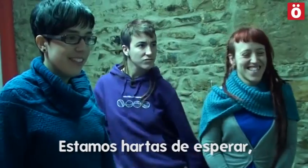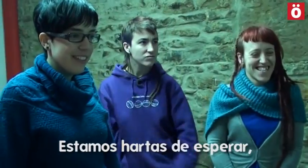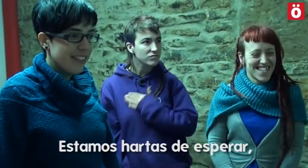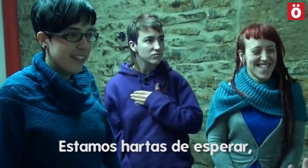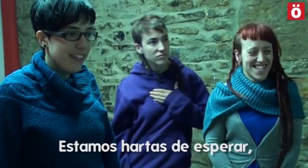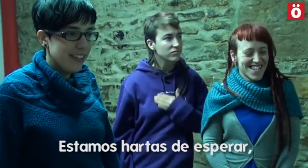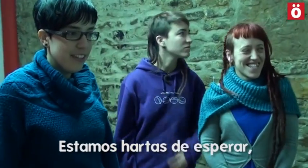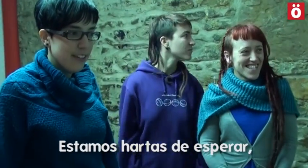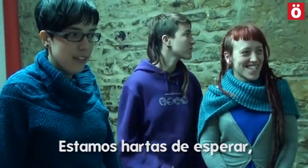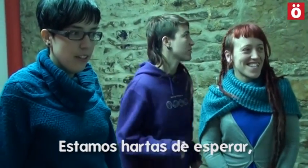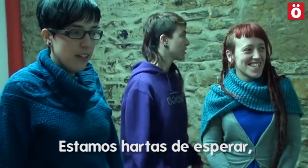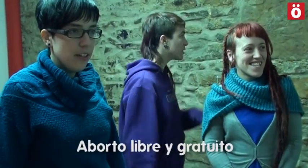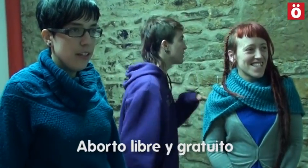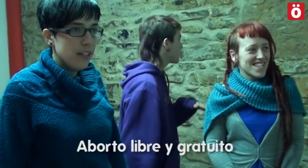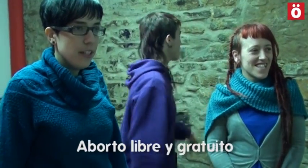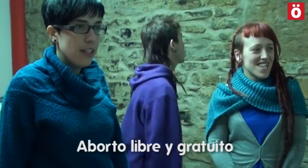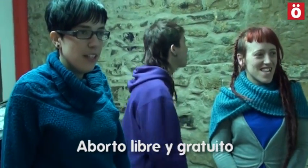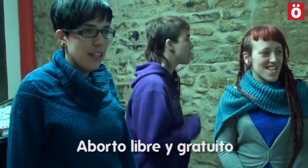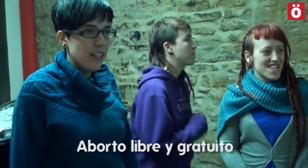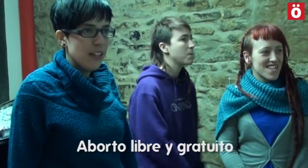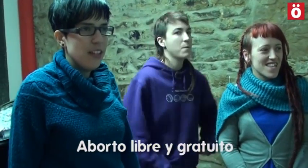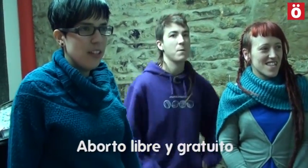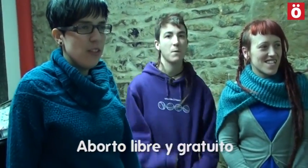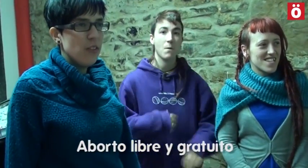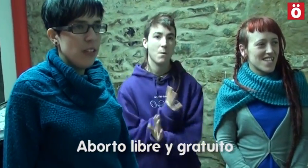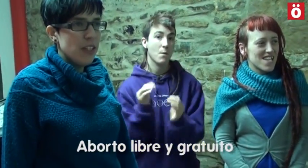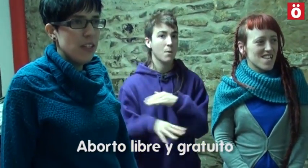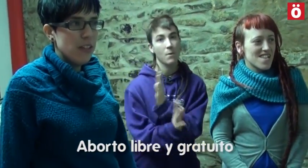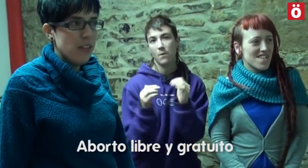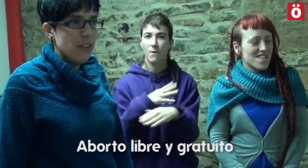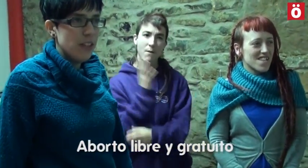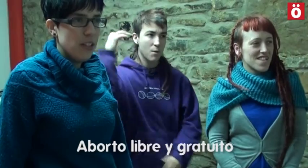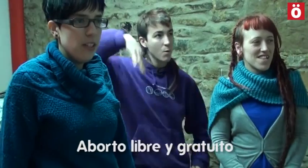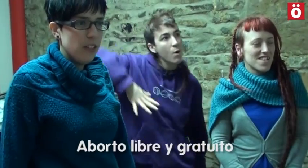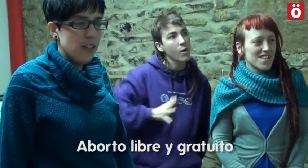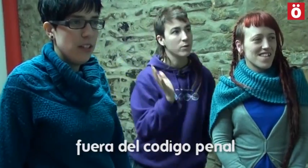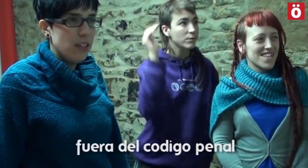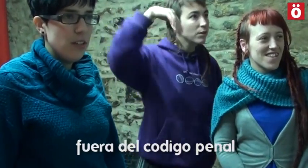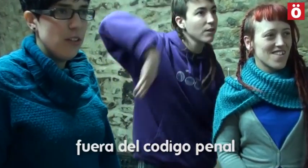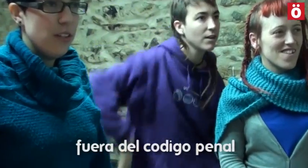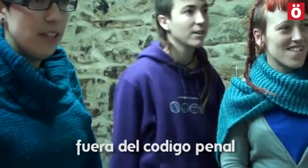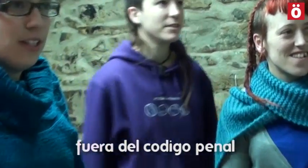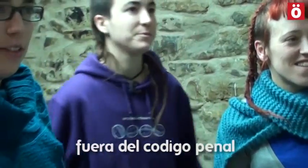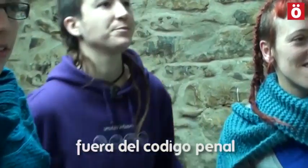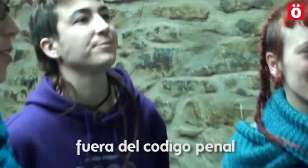ezberat Aborto libre, hirra zuhiko, huela del Código